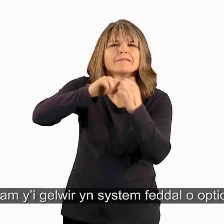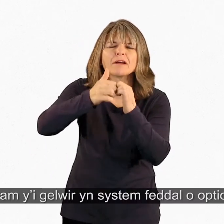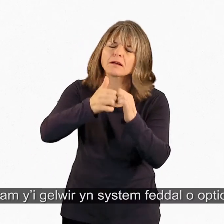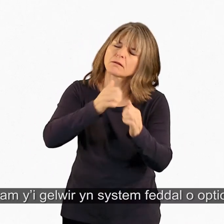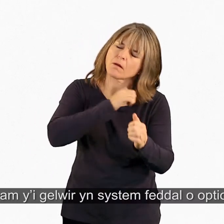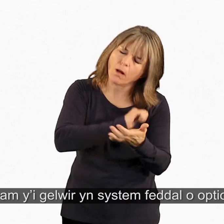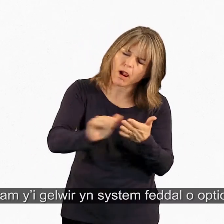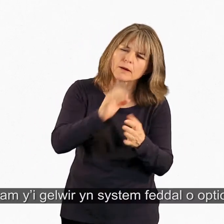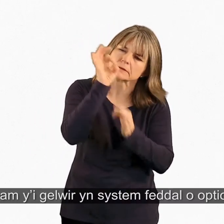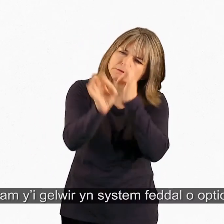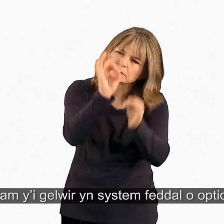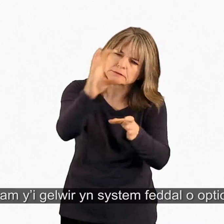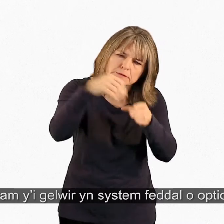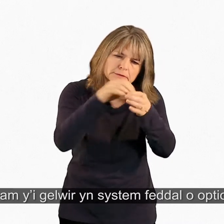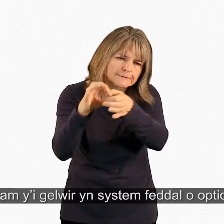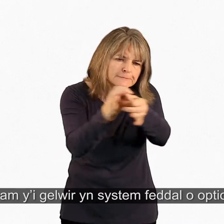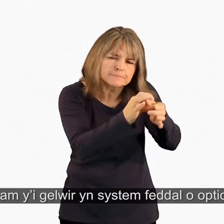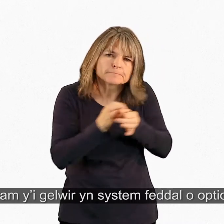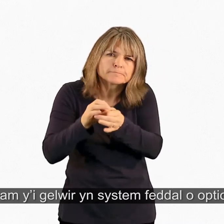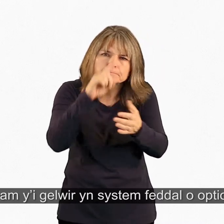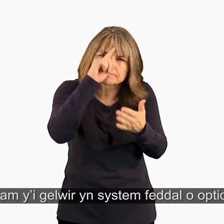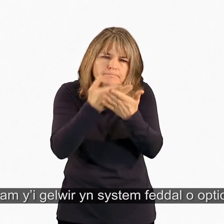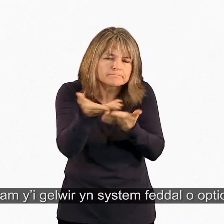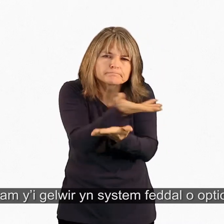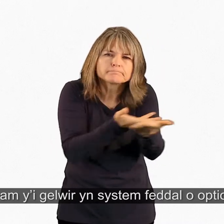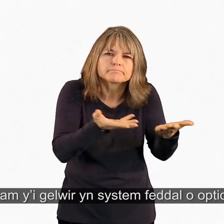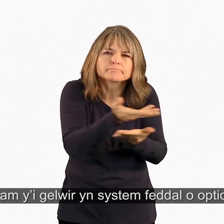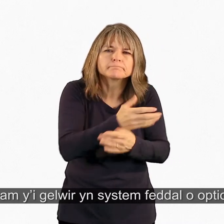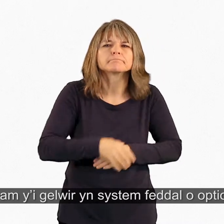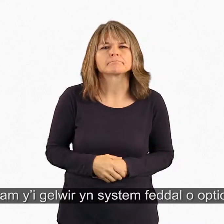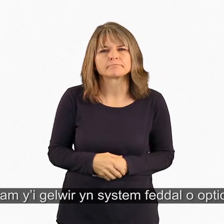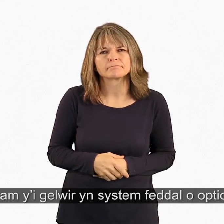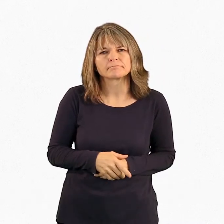Dyna pa mae'i gelwyr yn system feddal o optio allan Mae